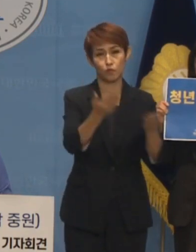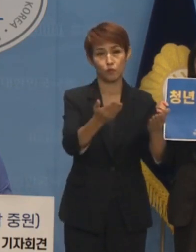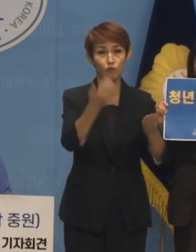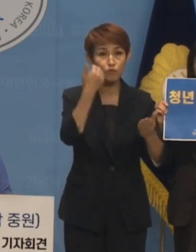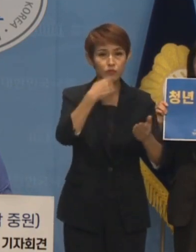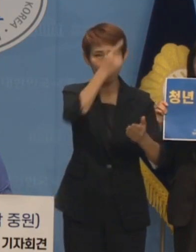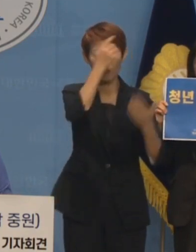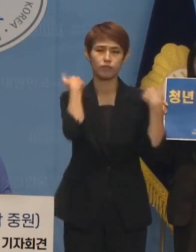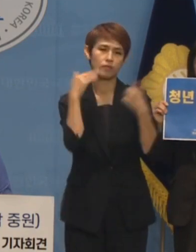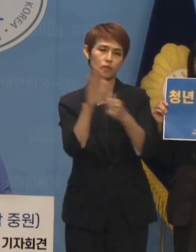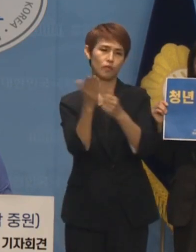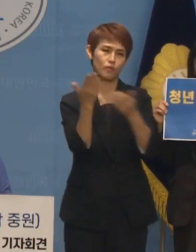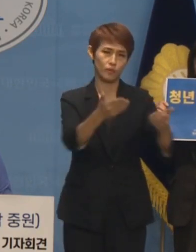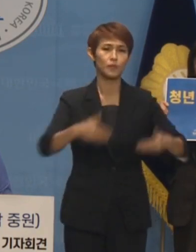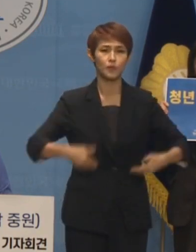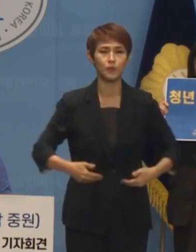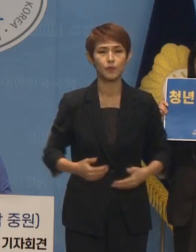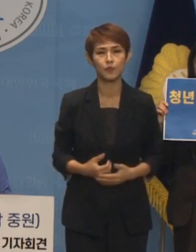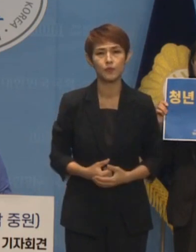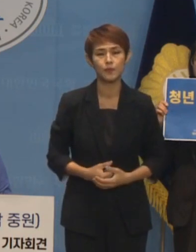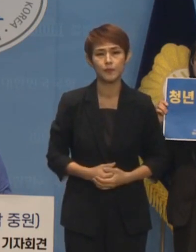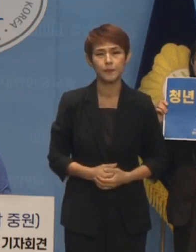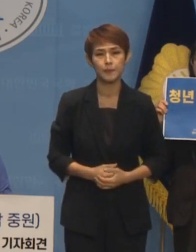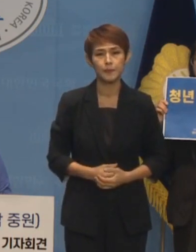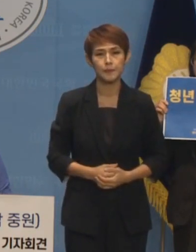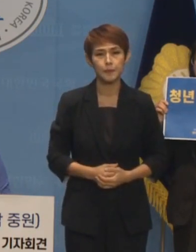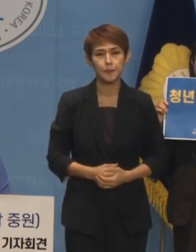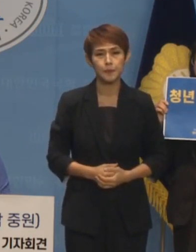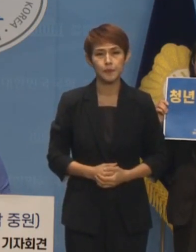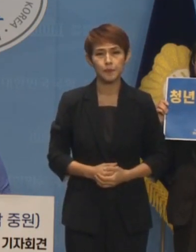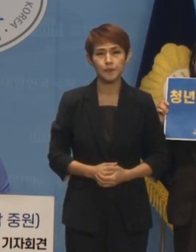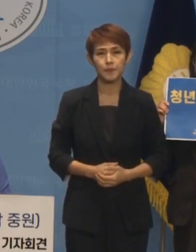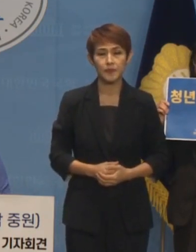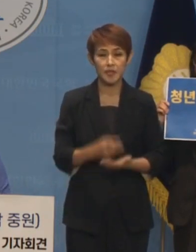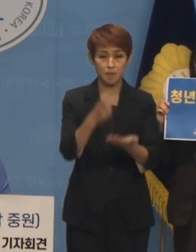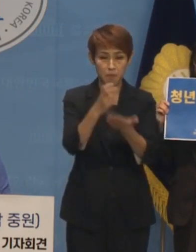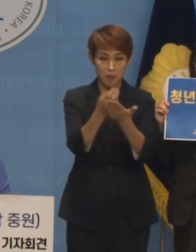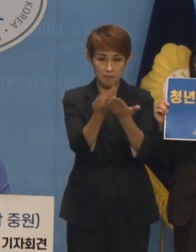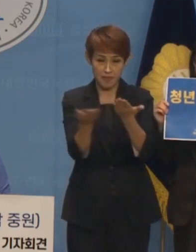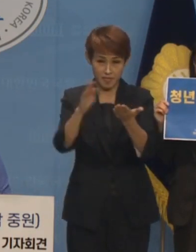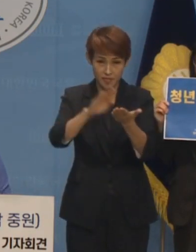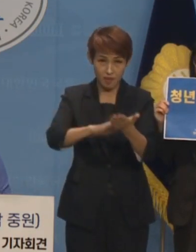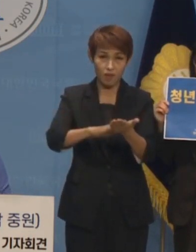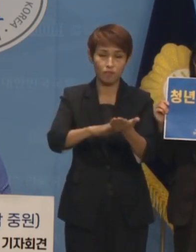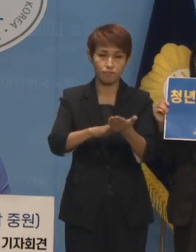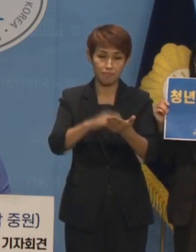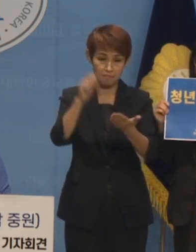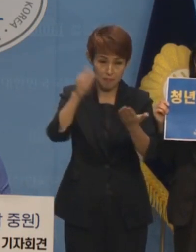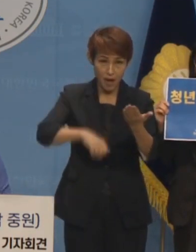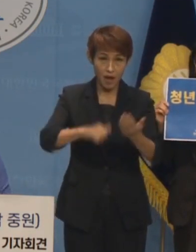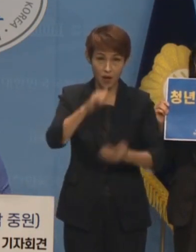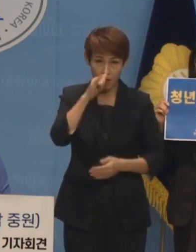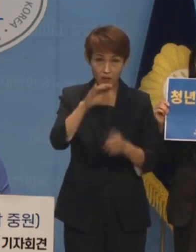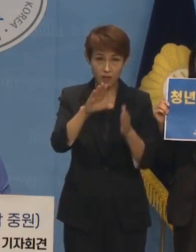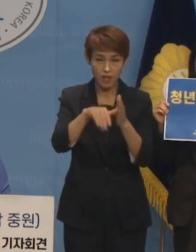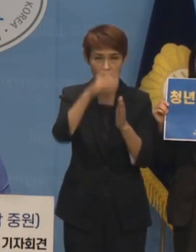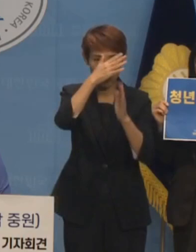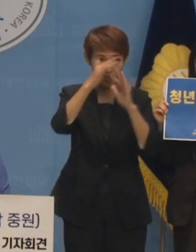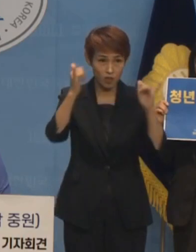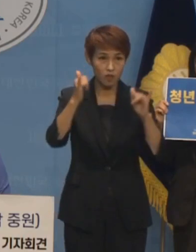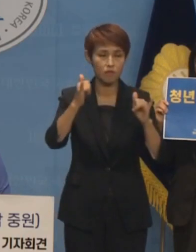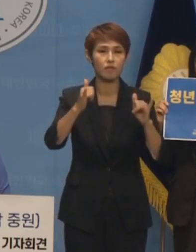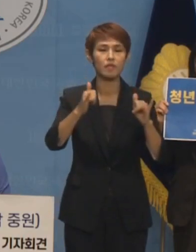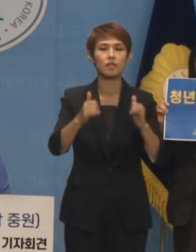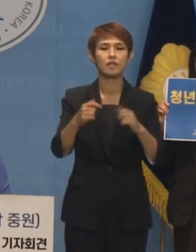나서서 지원하는 것이 꼭 필요합니다. 본 개정 법률안이 통과된다면 청년의 참여에 상당 부분 기여할 수